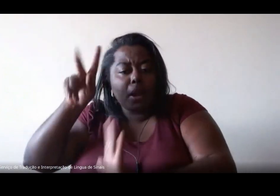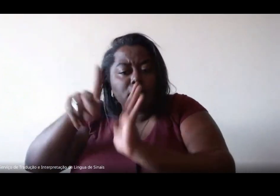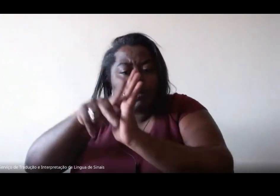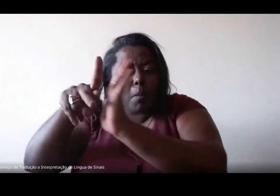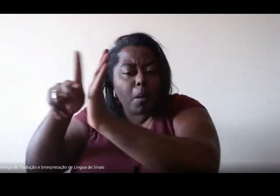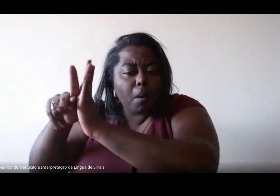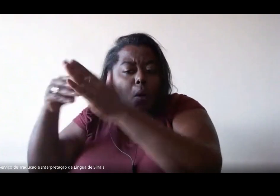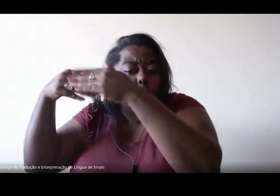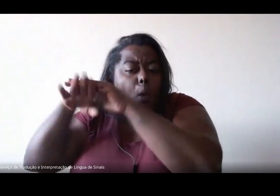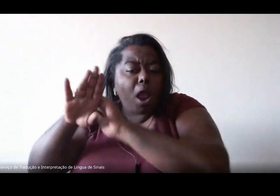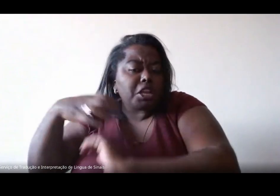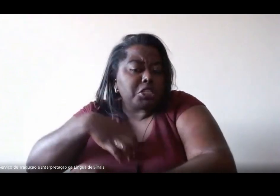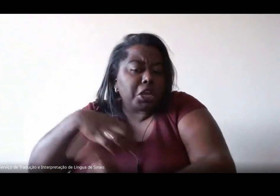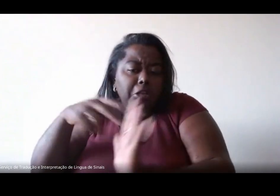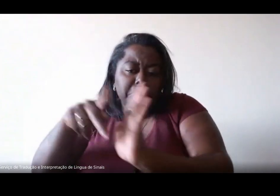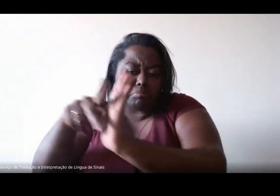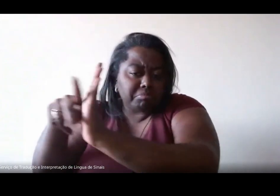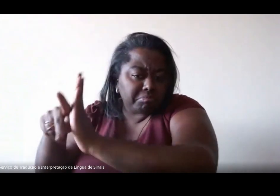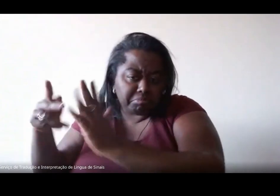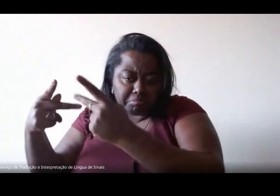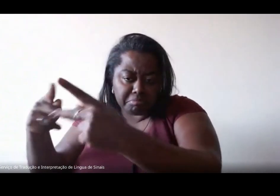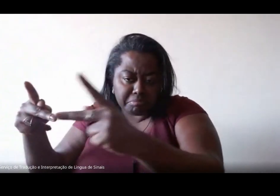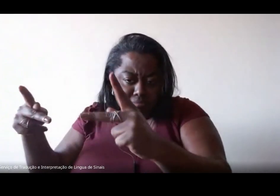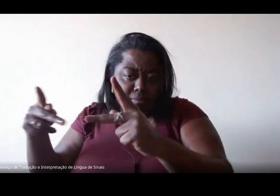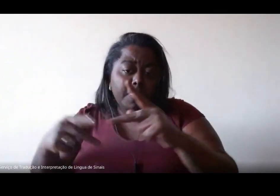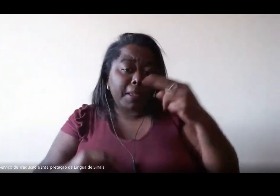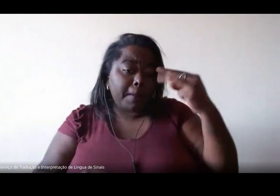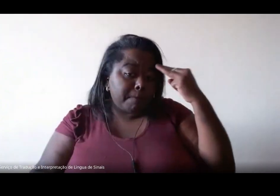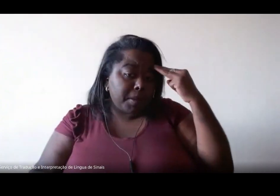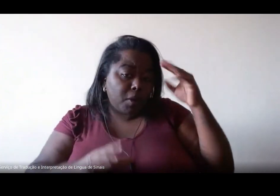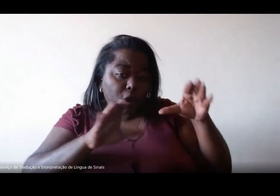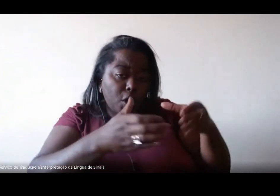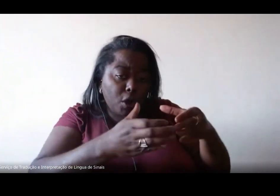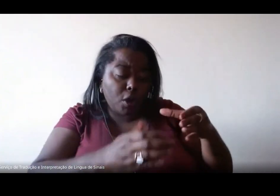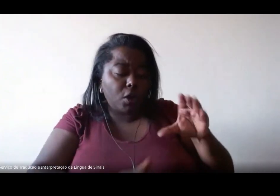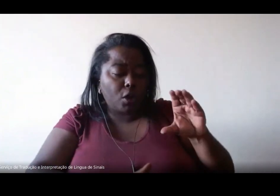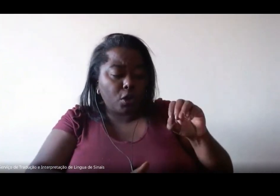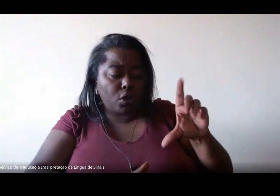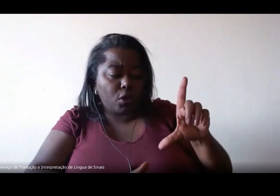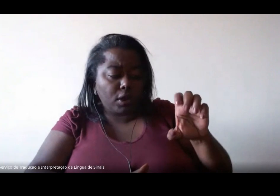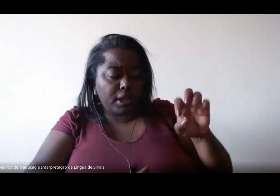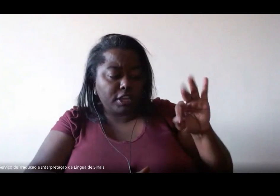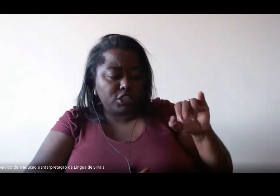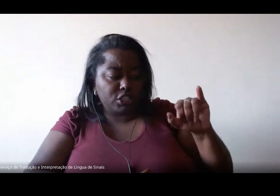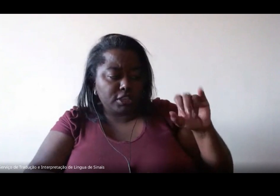de determinada maneira. A memória coletiva,